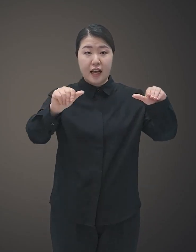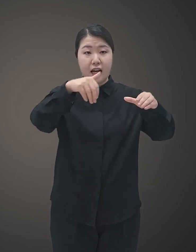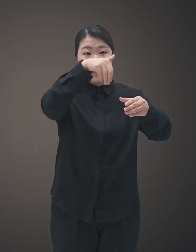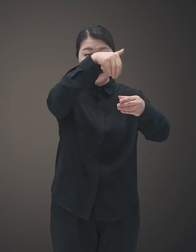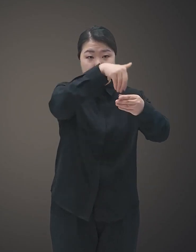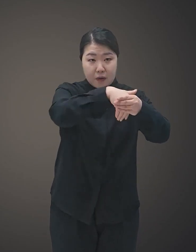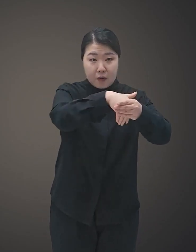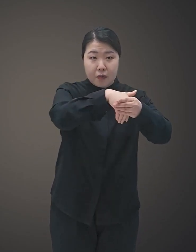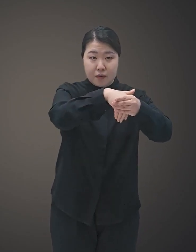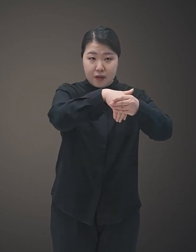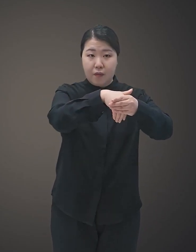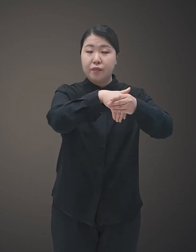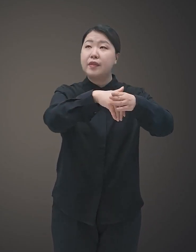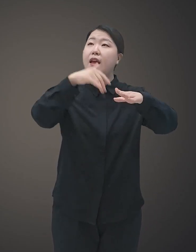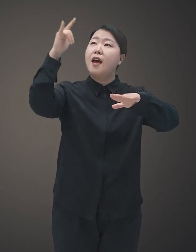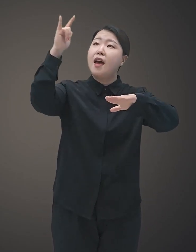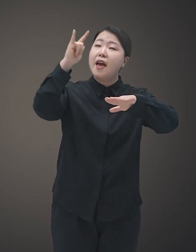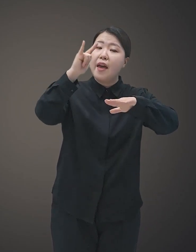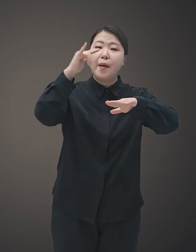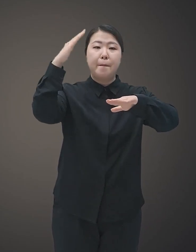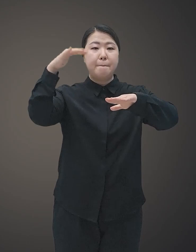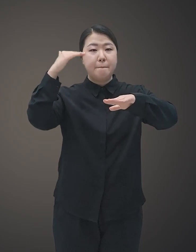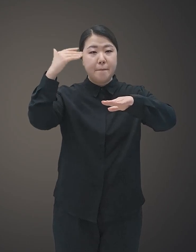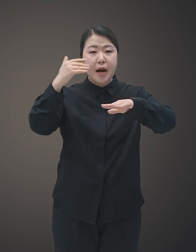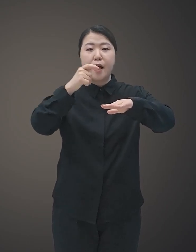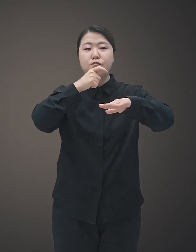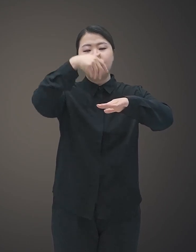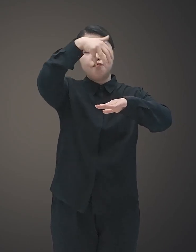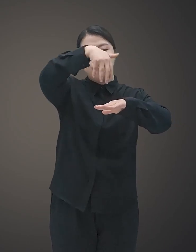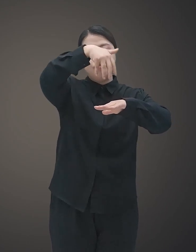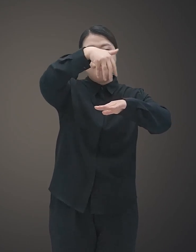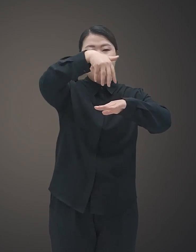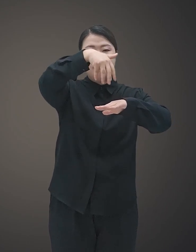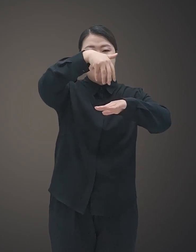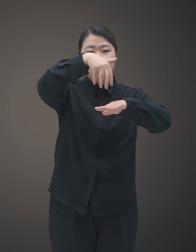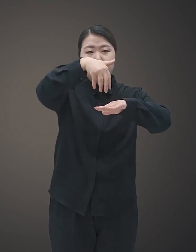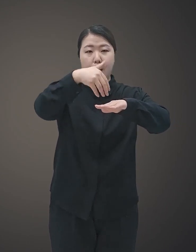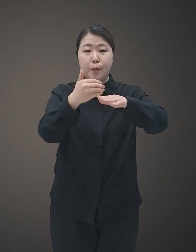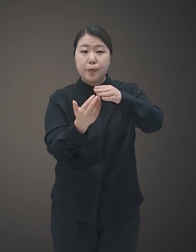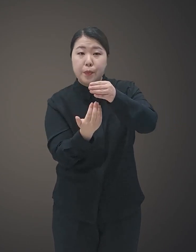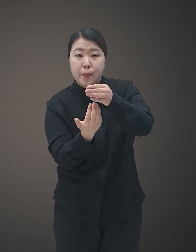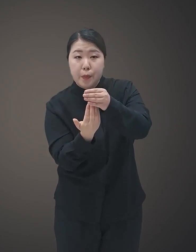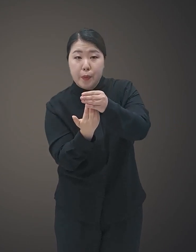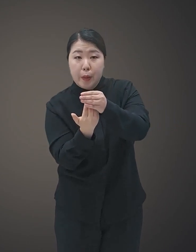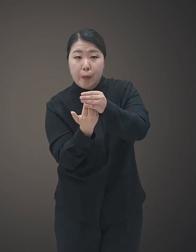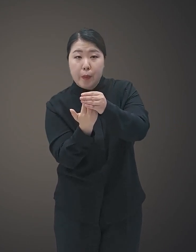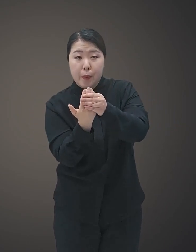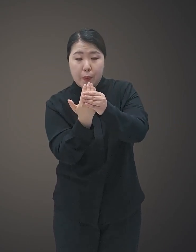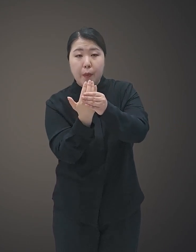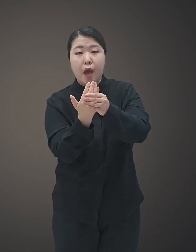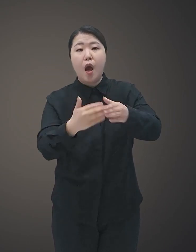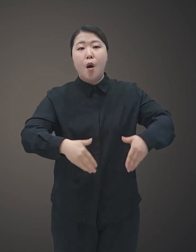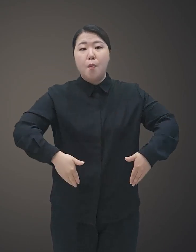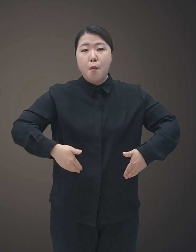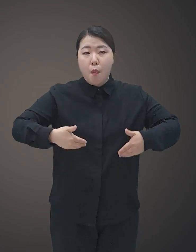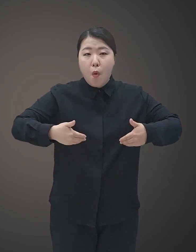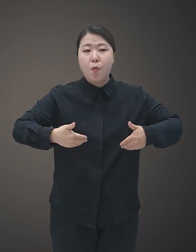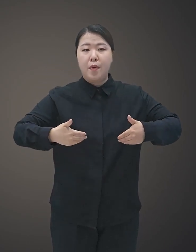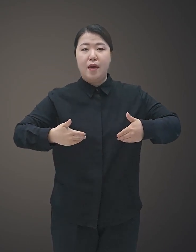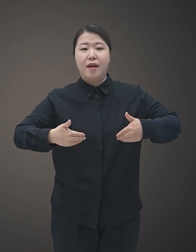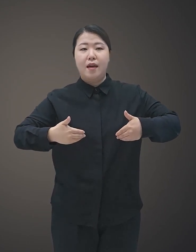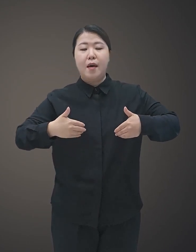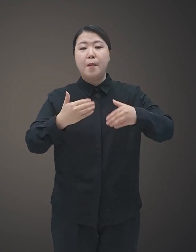뿌려져 햇살 한 줌, 바람 한 점, 빗물 한 모금을 먹고 자라나면서 봄에 발아,